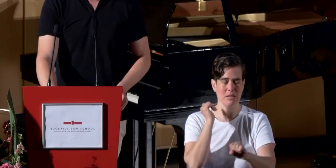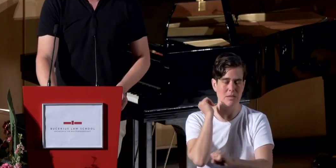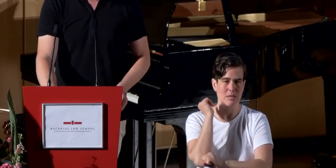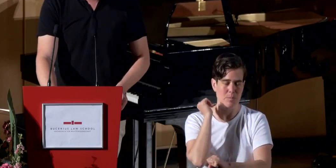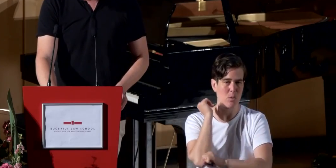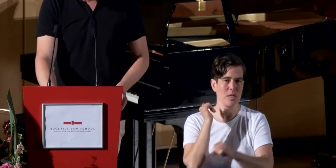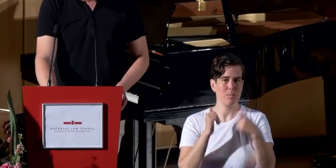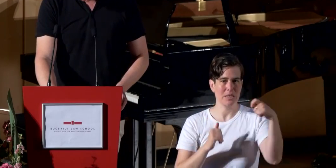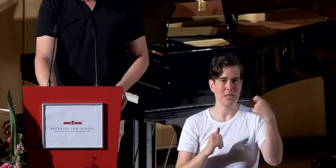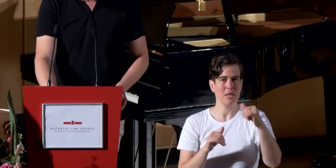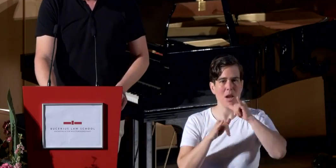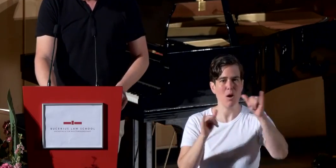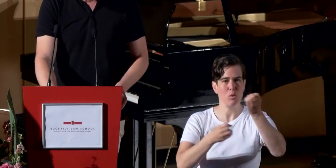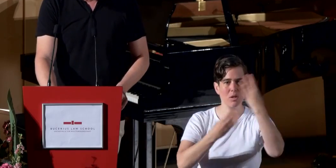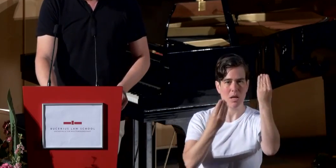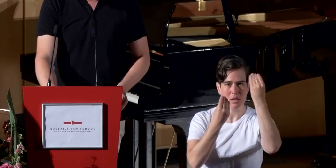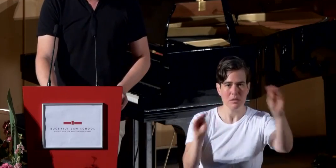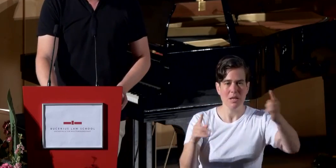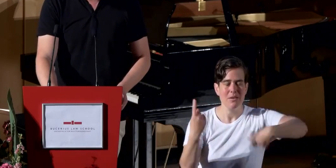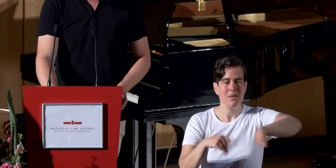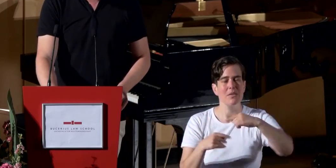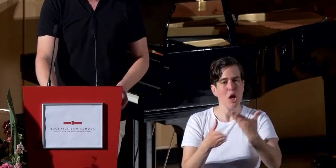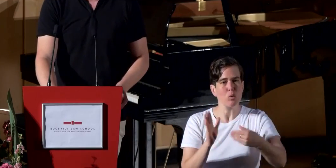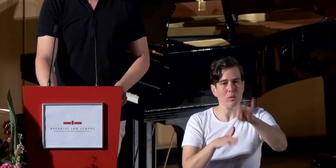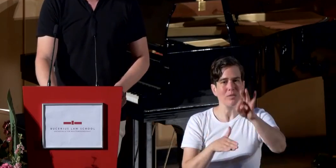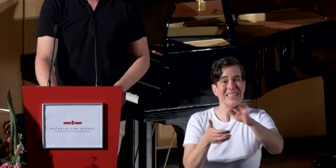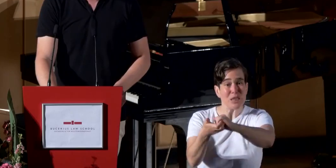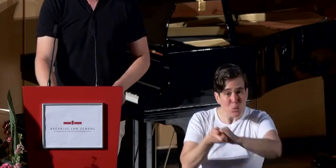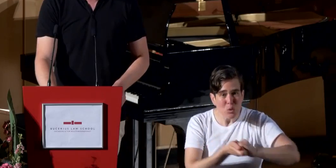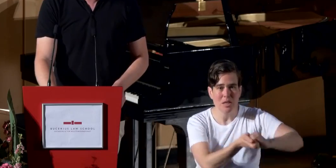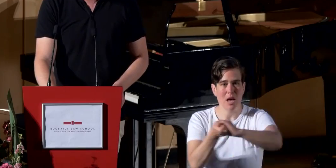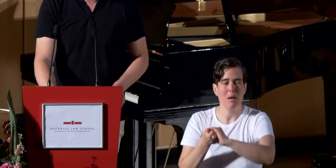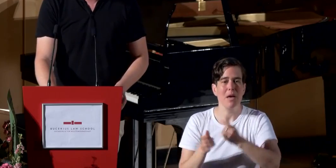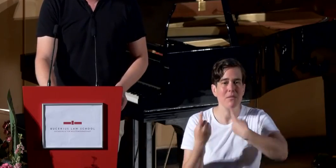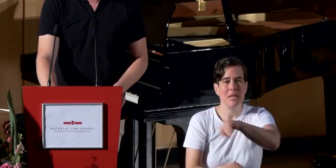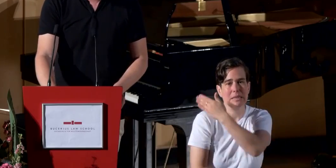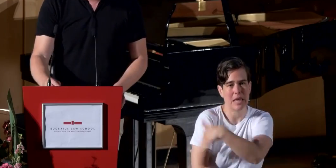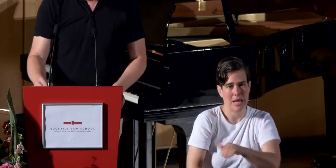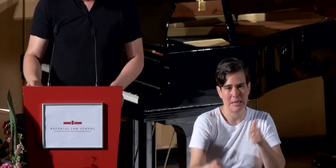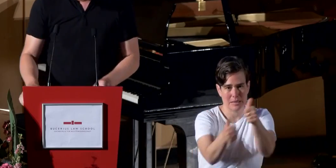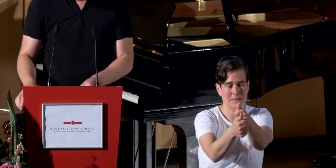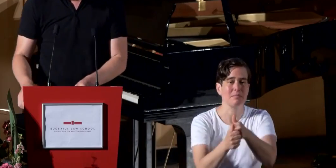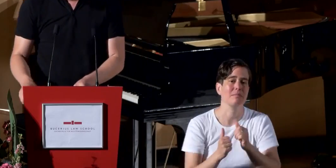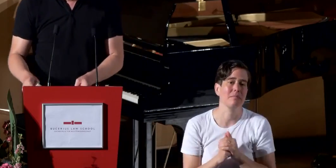Pauli und sage laut und deutlich, wir sind ein Teil der Lösung, wir sind an eurer Seite.